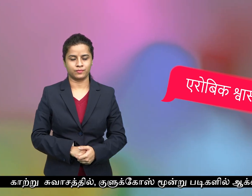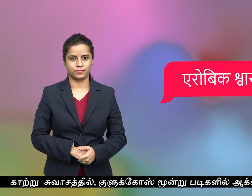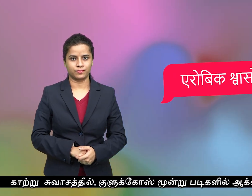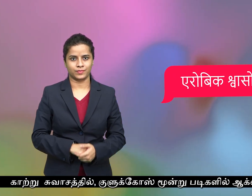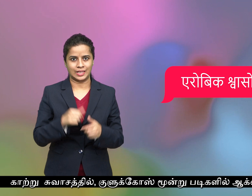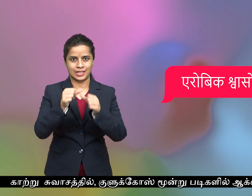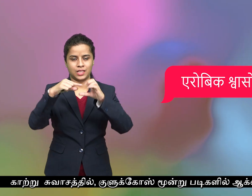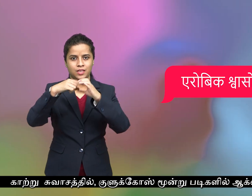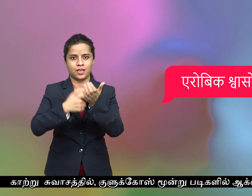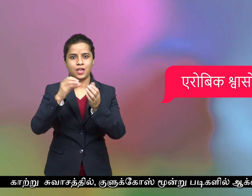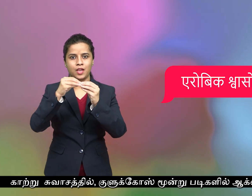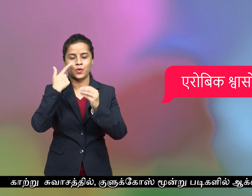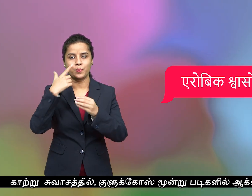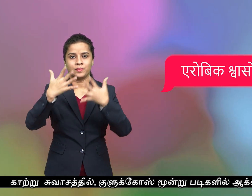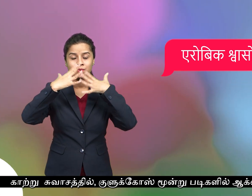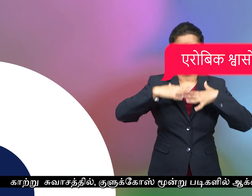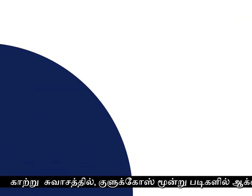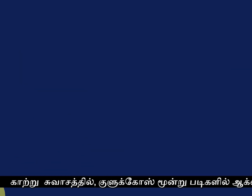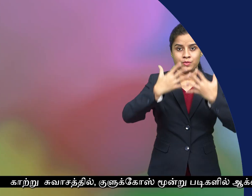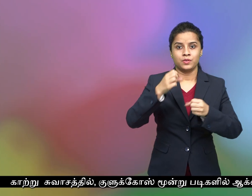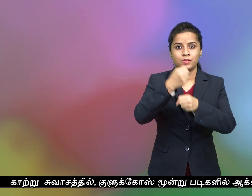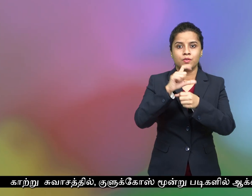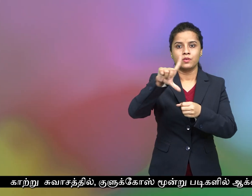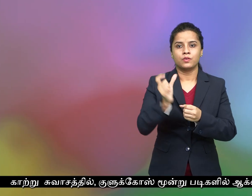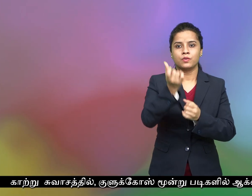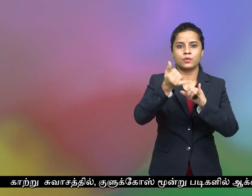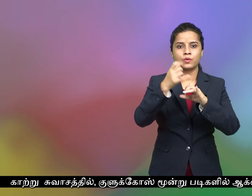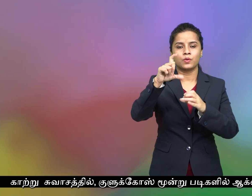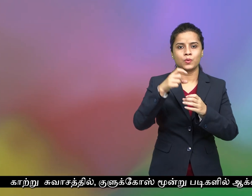காற்று சுவாசத்தில் குளுக்கோஸ் 3 படிகளில் ஆக்சிஜனேற்றப்படுகிறது.